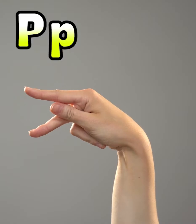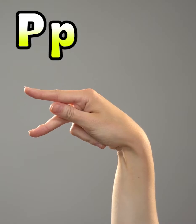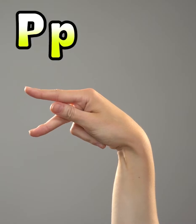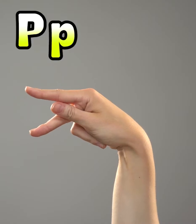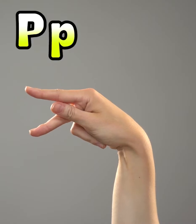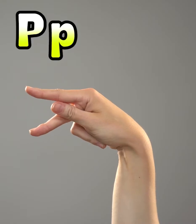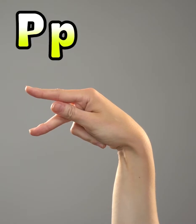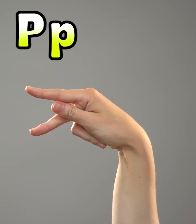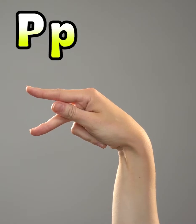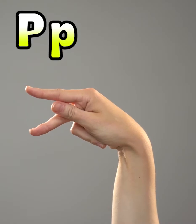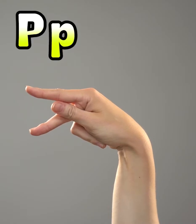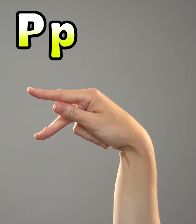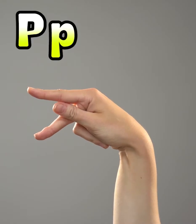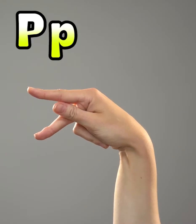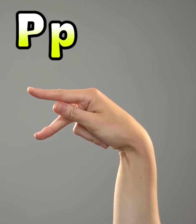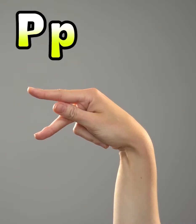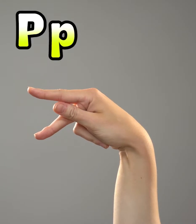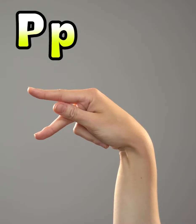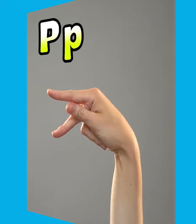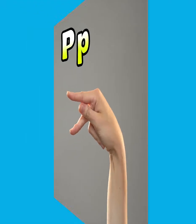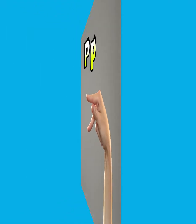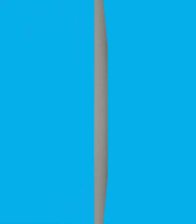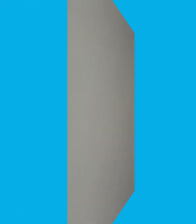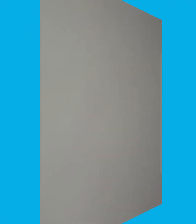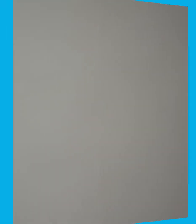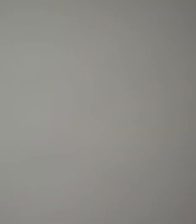凤梨